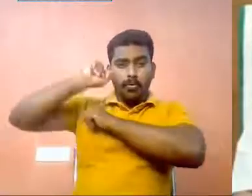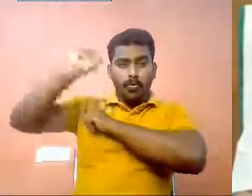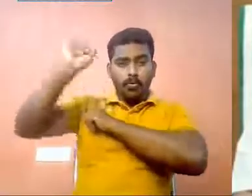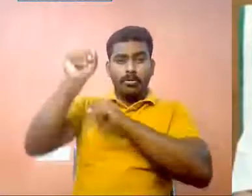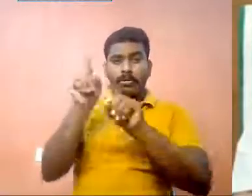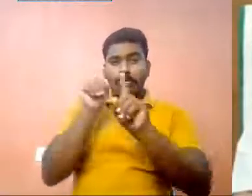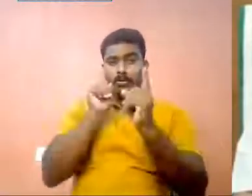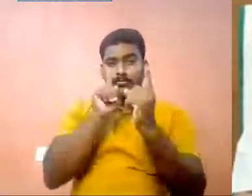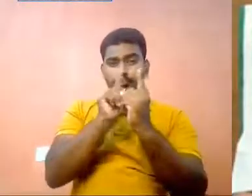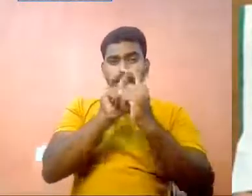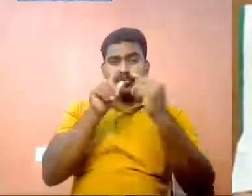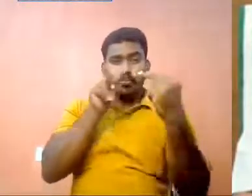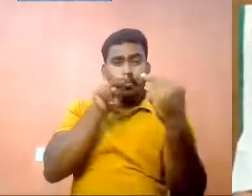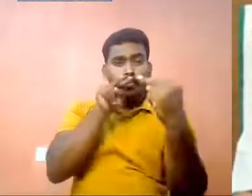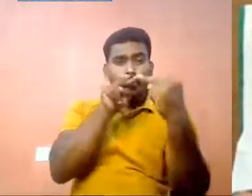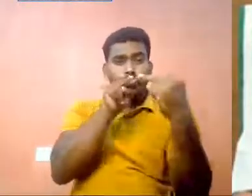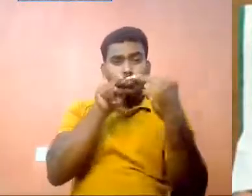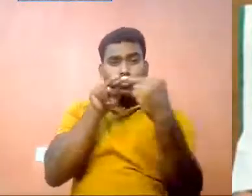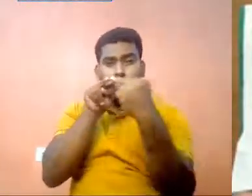ഇതൊക്കെ